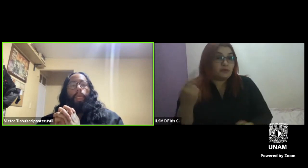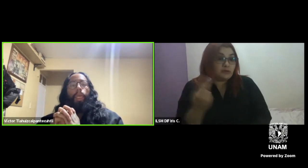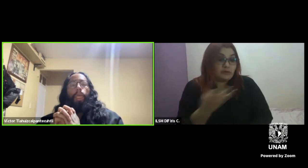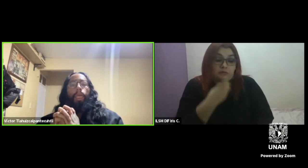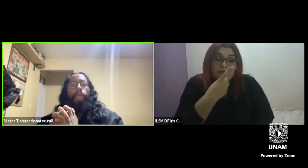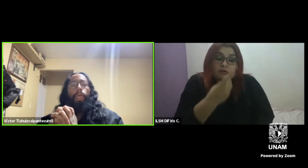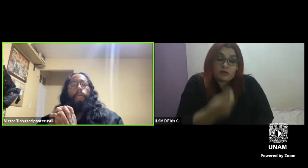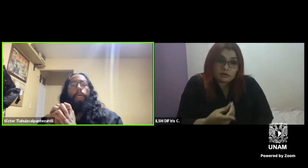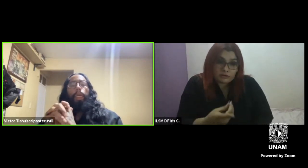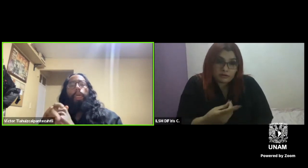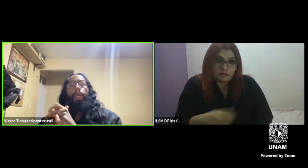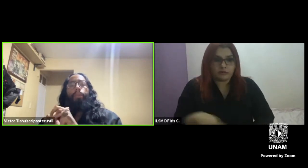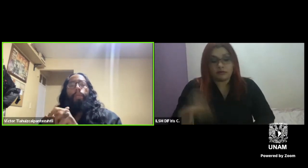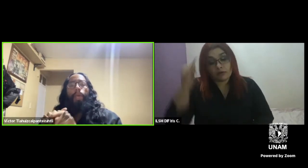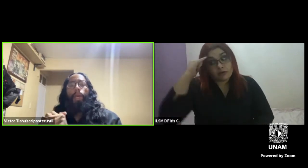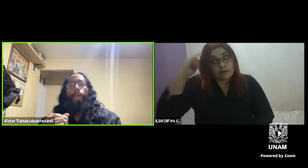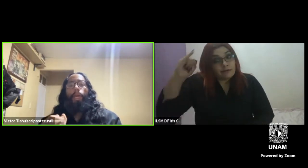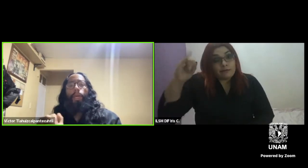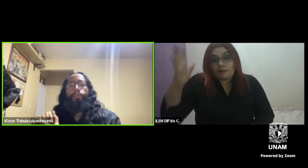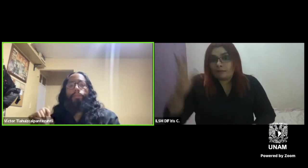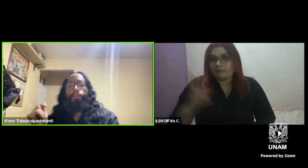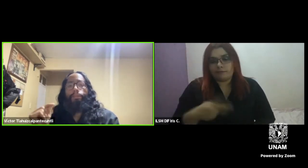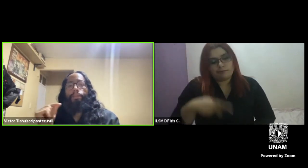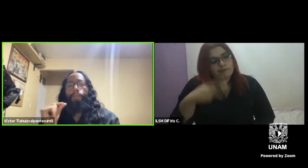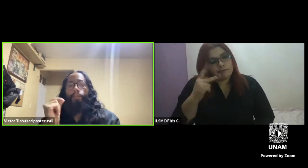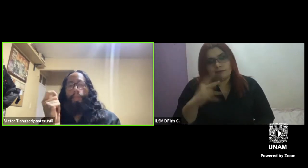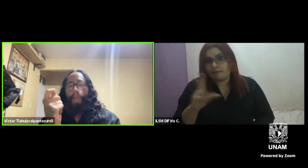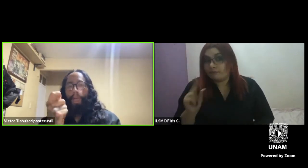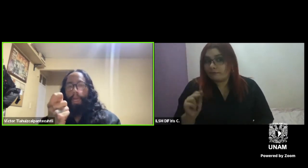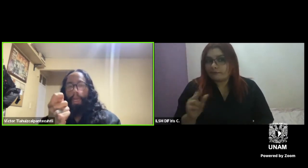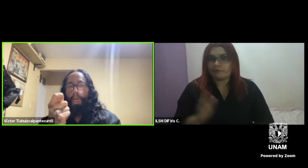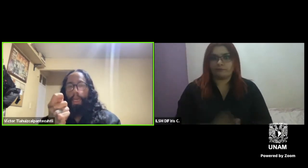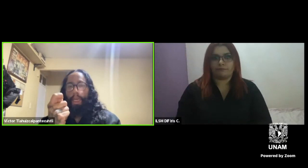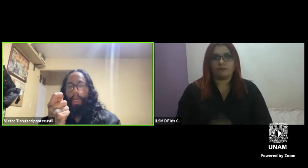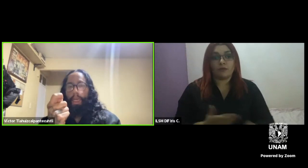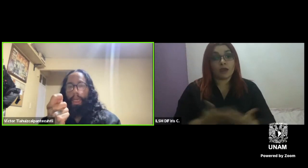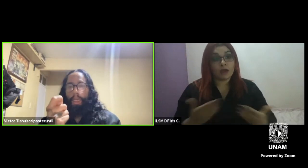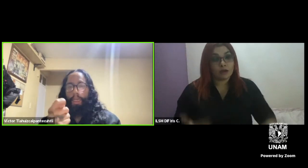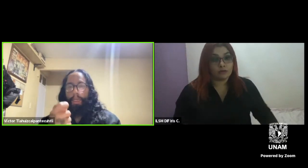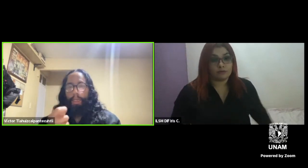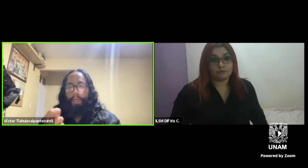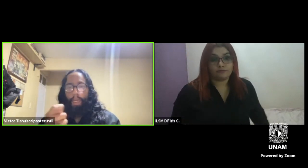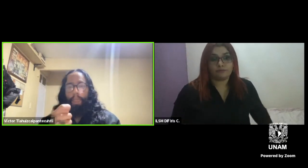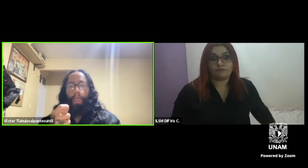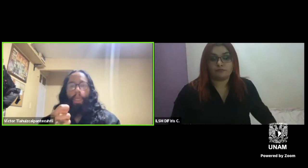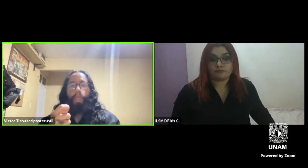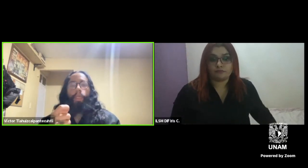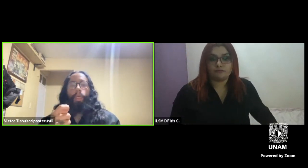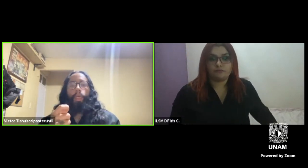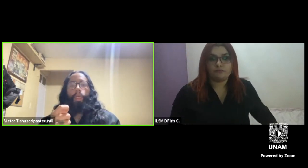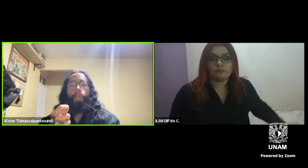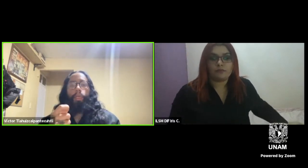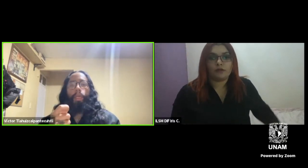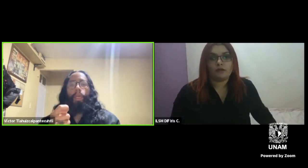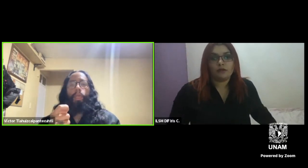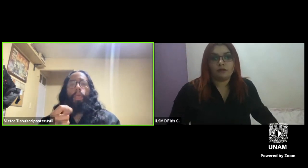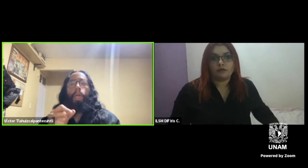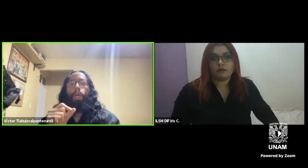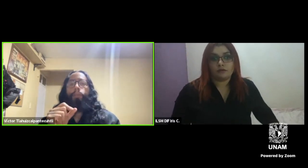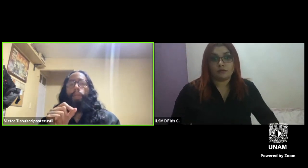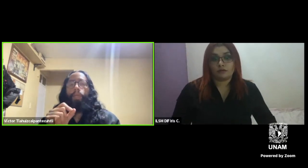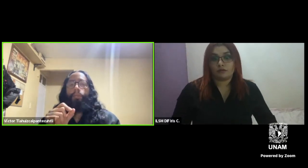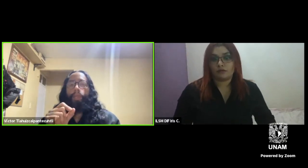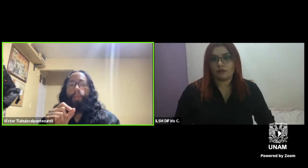Occidente. Y les voy a proponer que desde estos referentes que les estoy